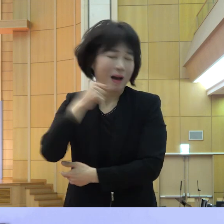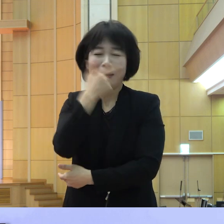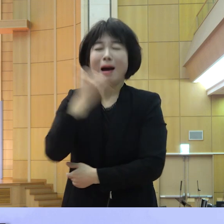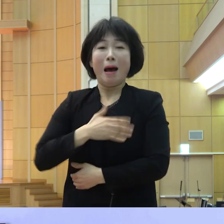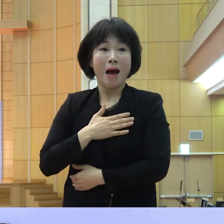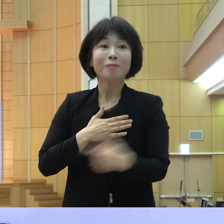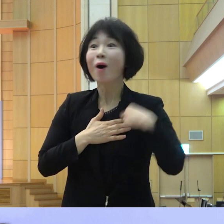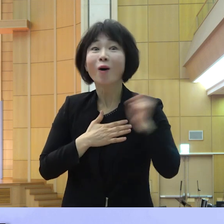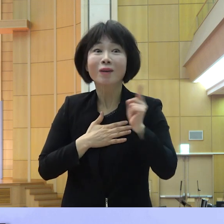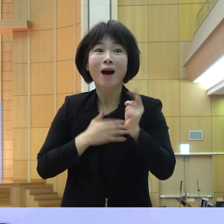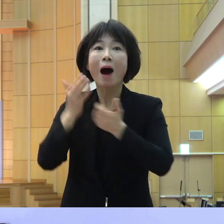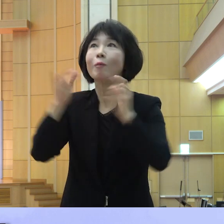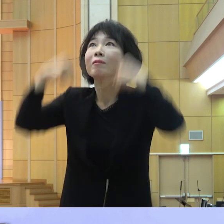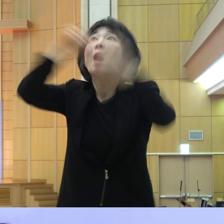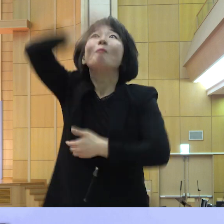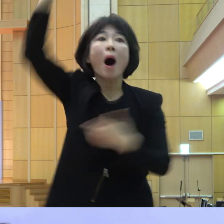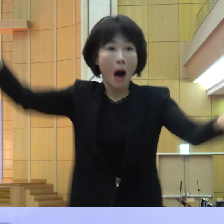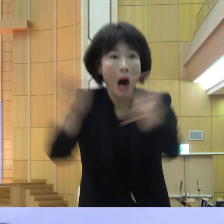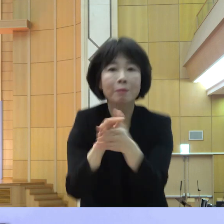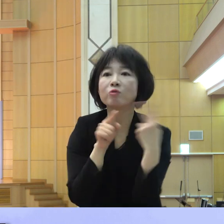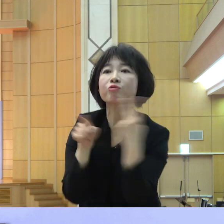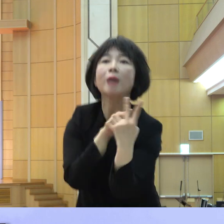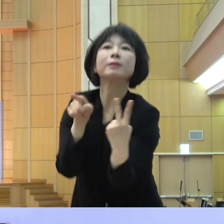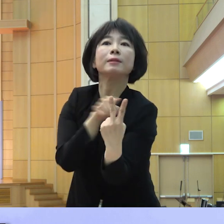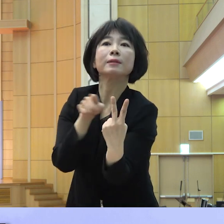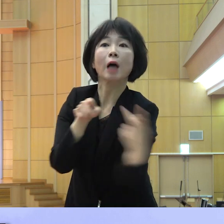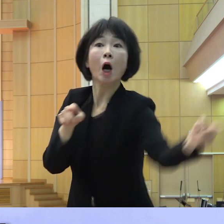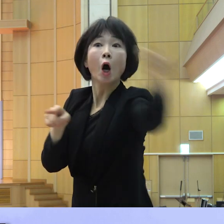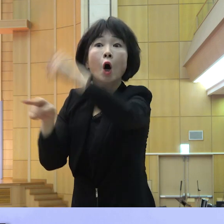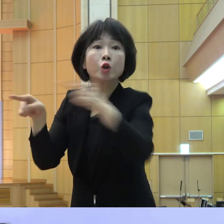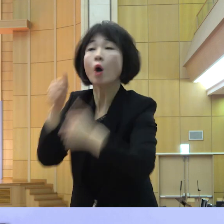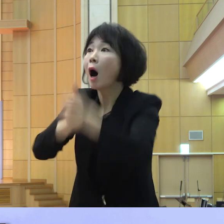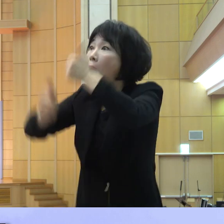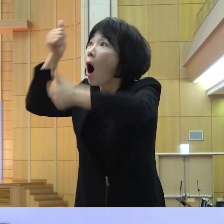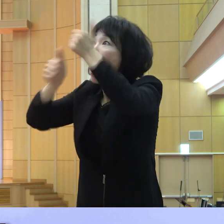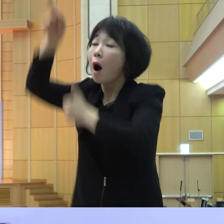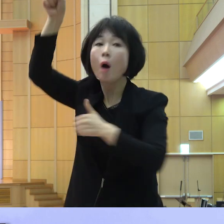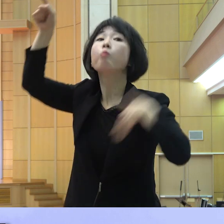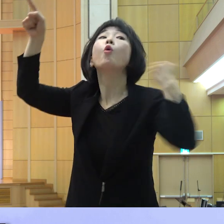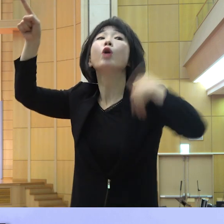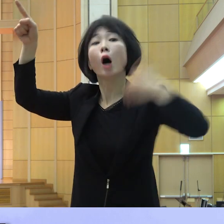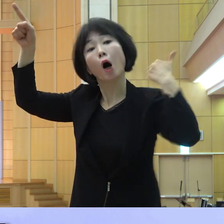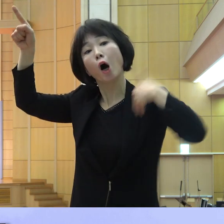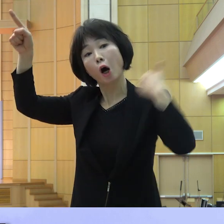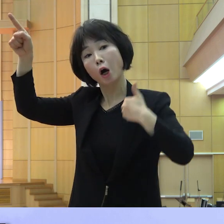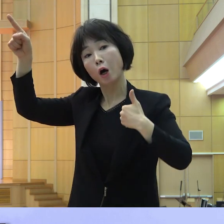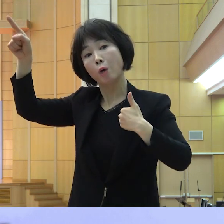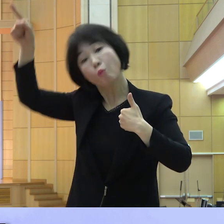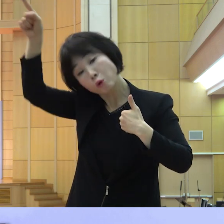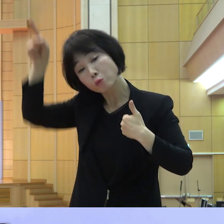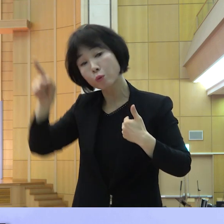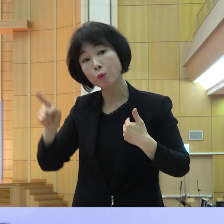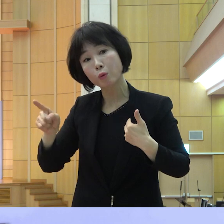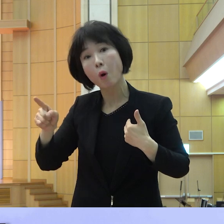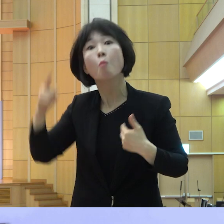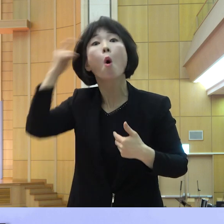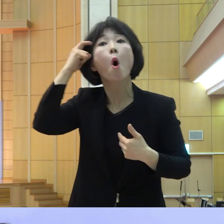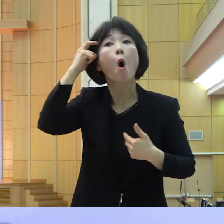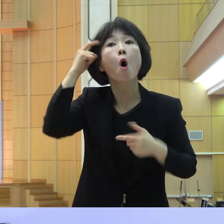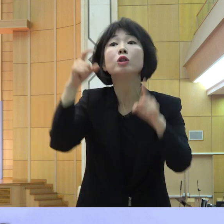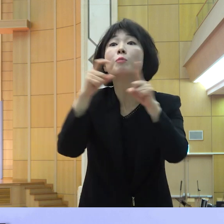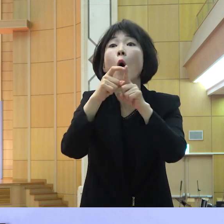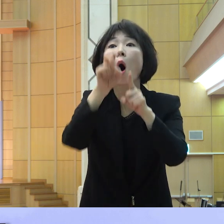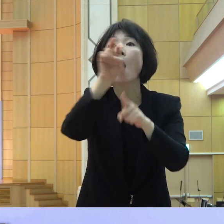여러분 한마디로 말해서 복 있는 사람이 되는 것입니다. 그래서 내 열조도 알지 못했다는 거예요. 뭐가? 만나.